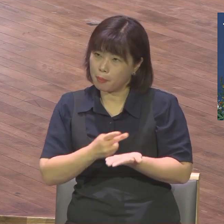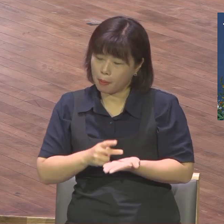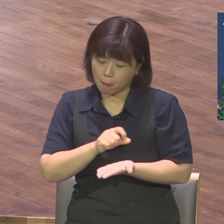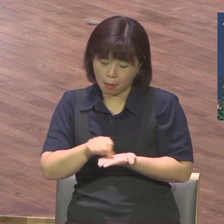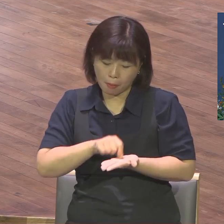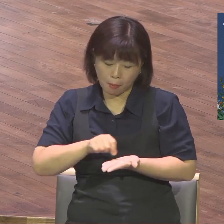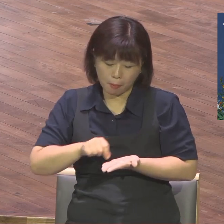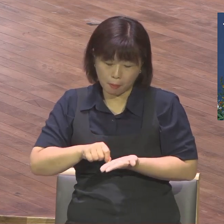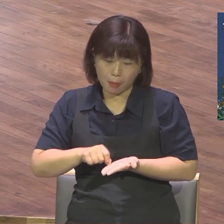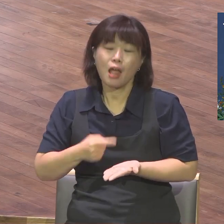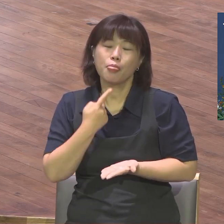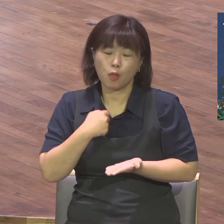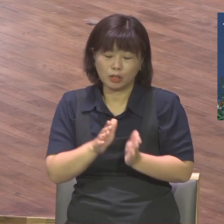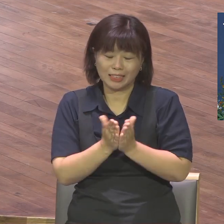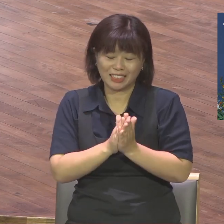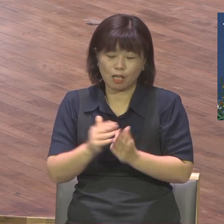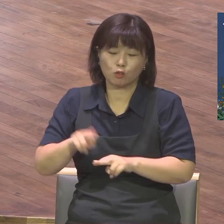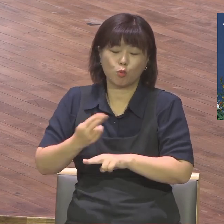이유가 뭐냐?